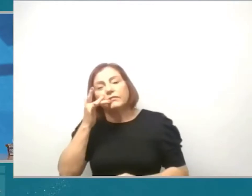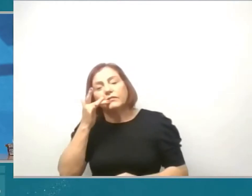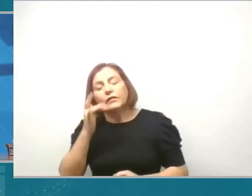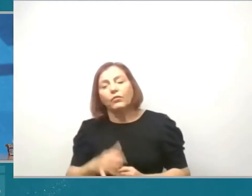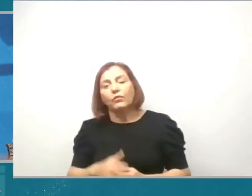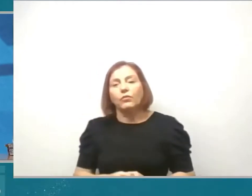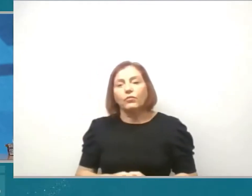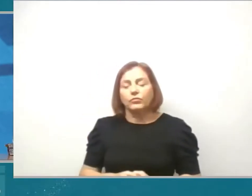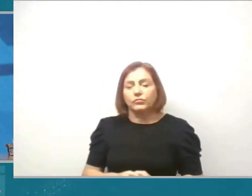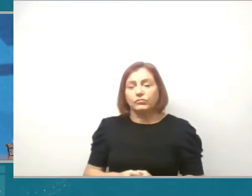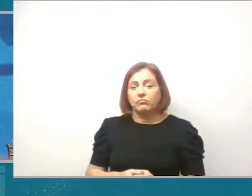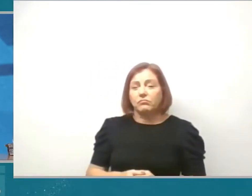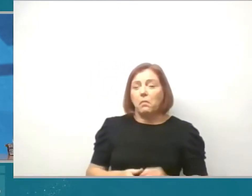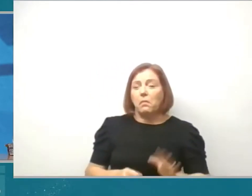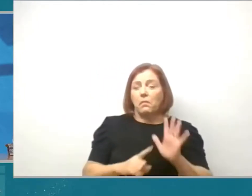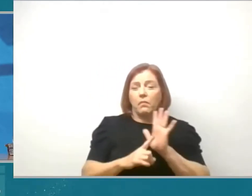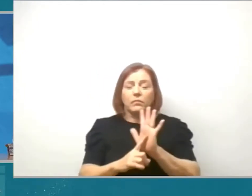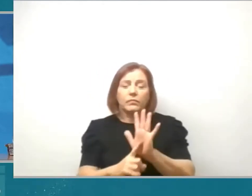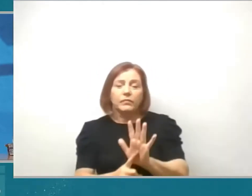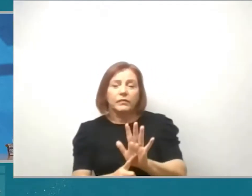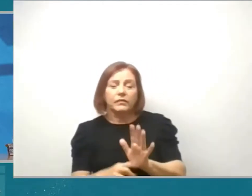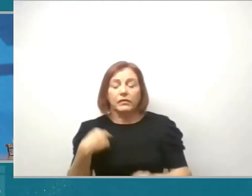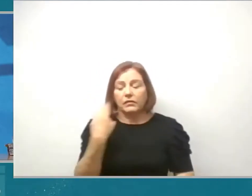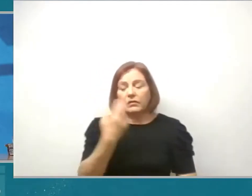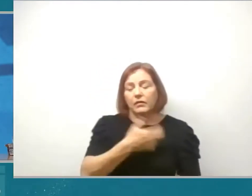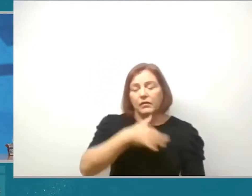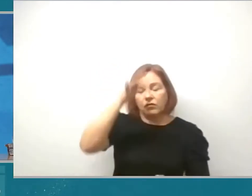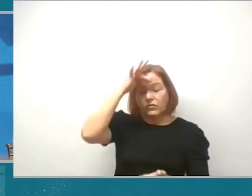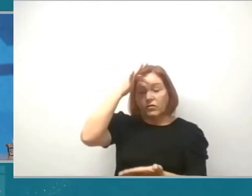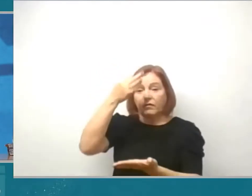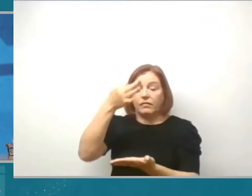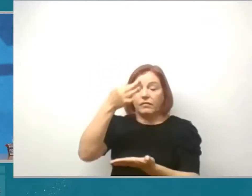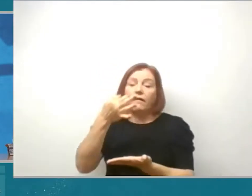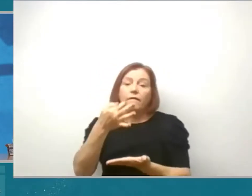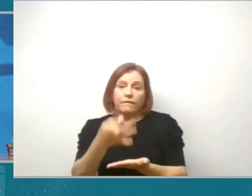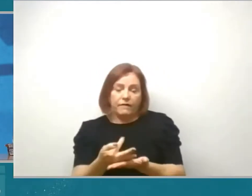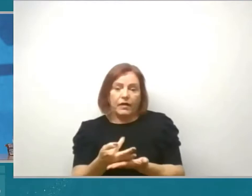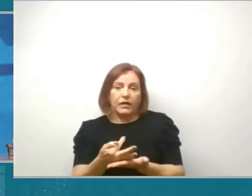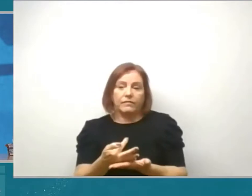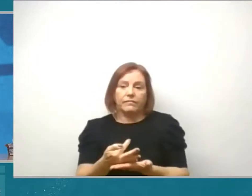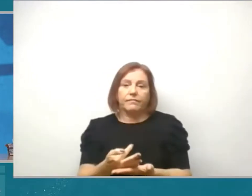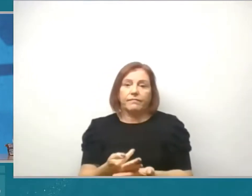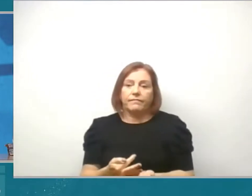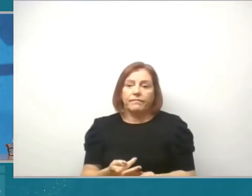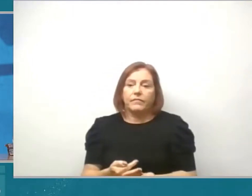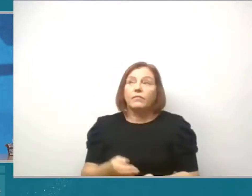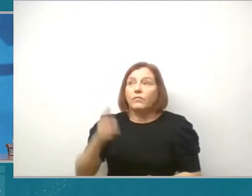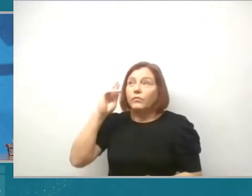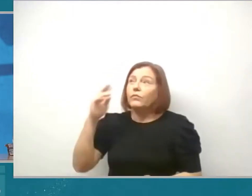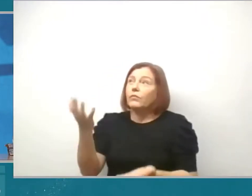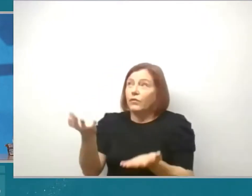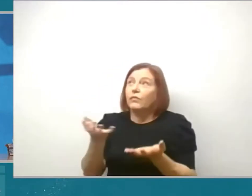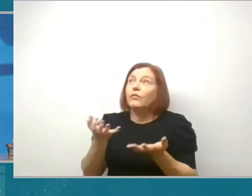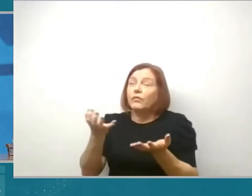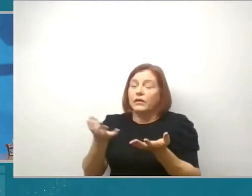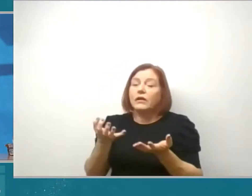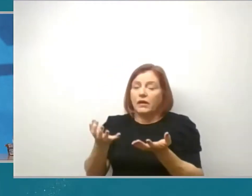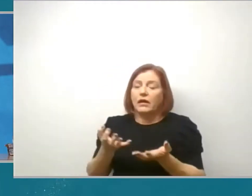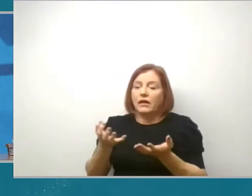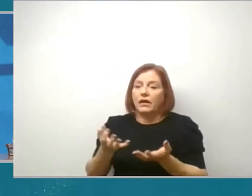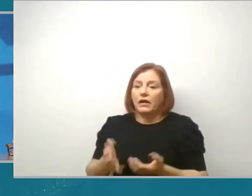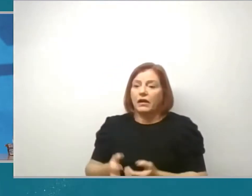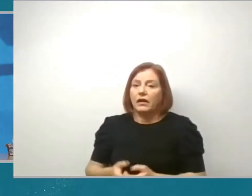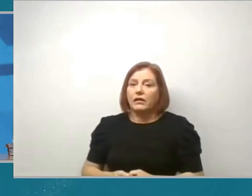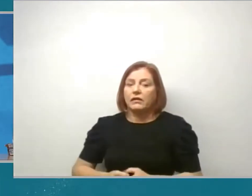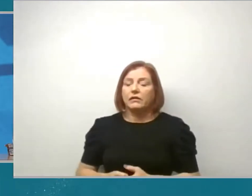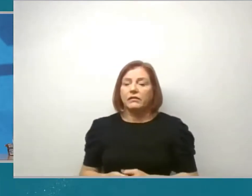representa nossa fé. Então, a intenção do Senhor é que o valor da nossa